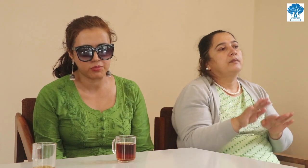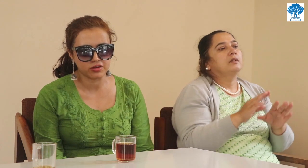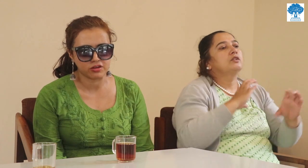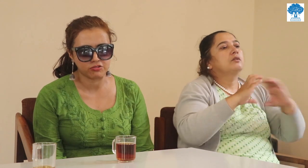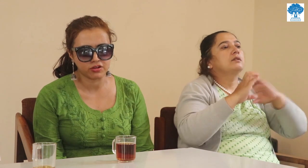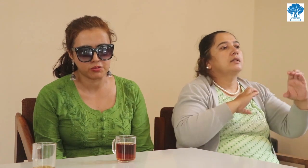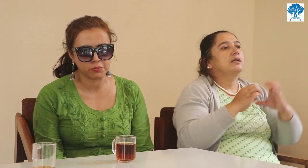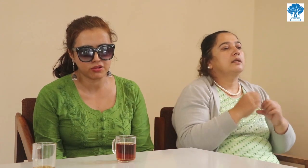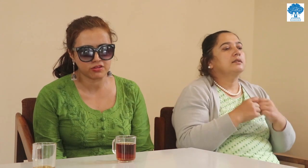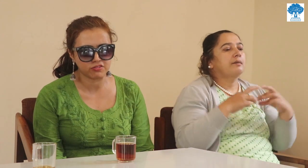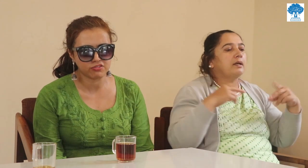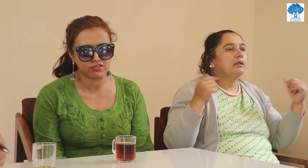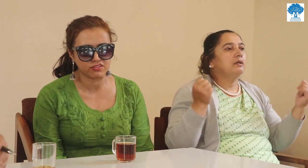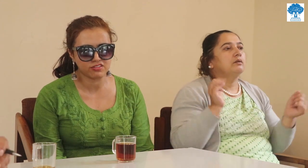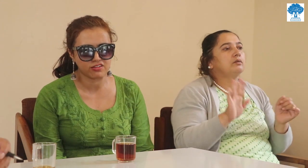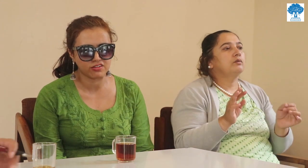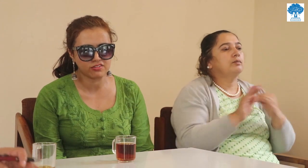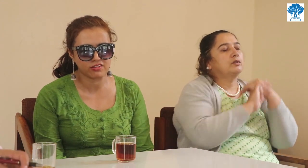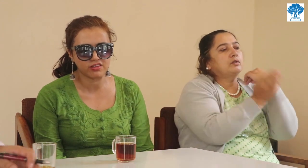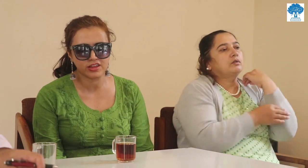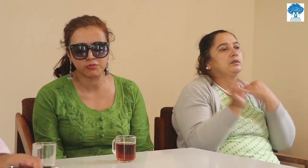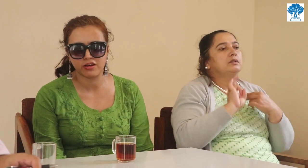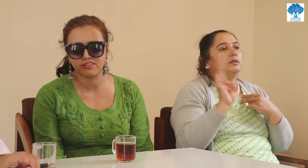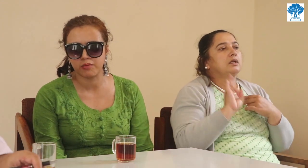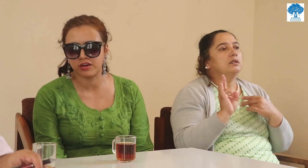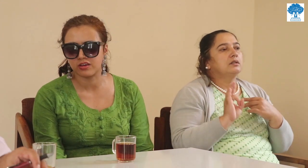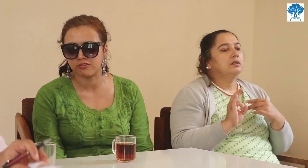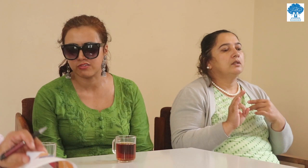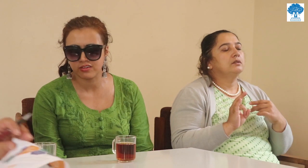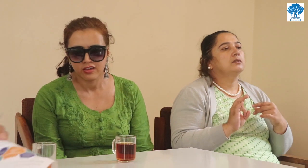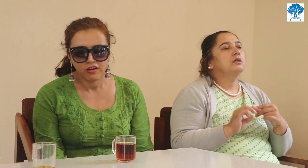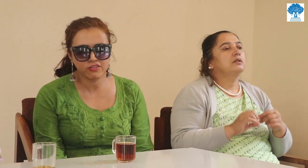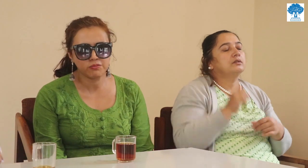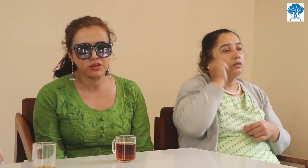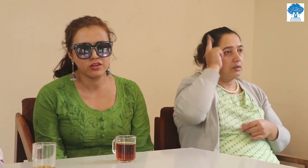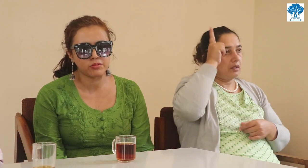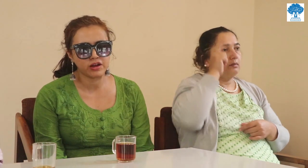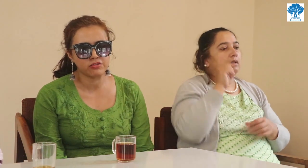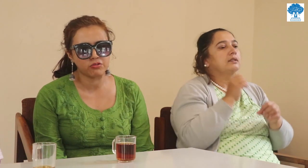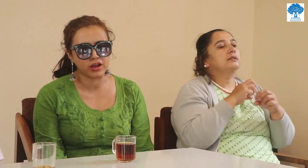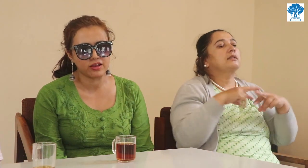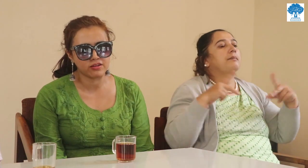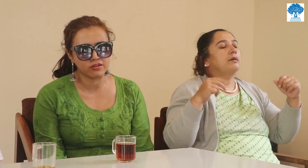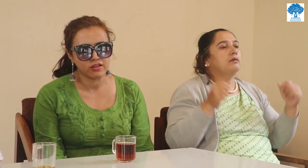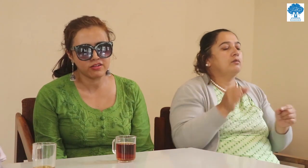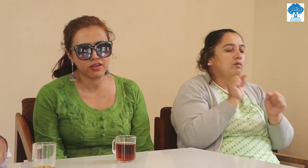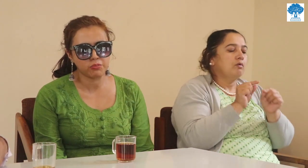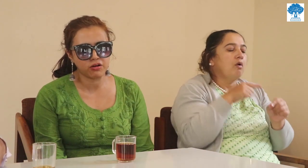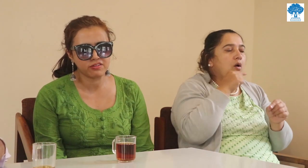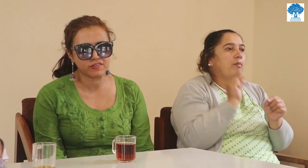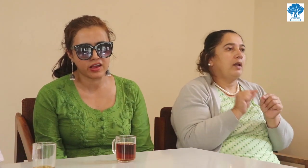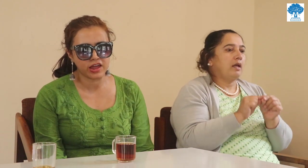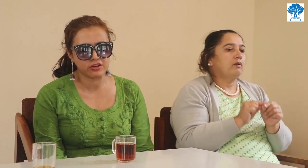सञ्चार सामग्रीहरू अथवा प्रजनन स्वास्थ्य शिक्षासँग सचेतनामूलक सामग्रीहरू चाहिँ अझै पनि निर्माण नहुनाले र